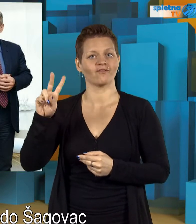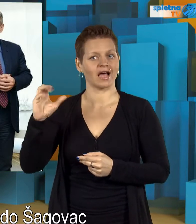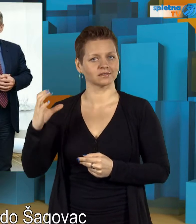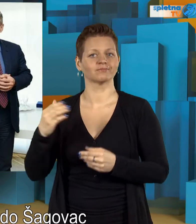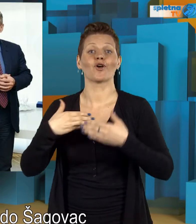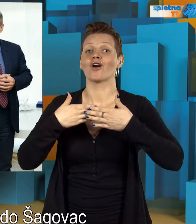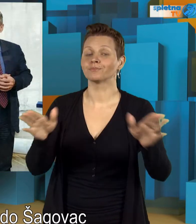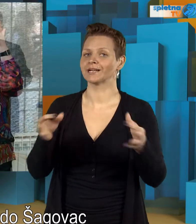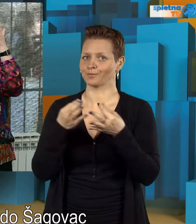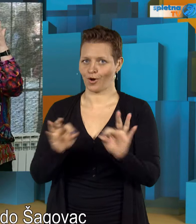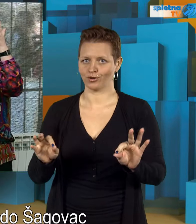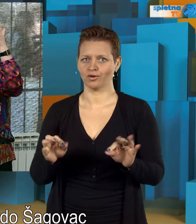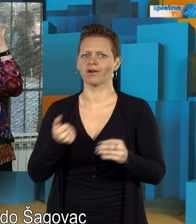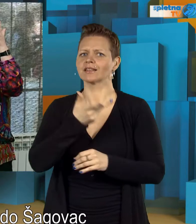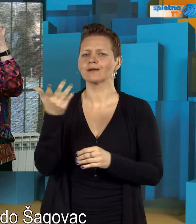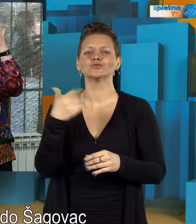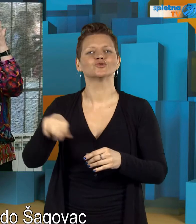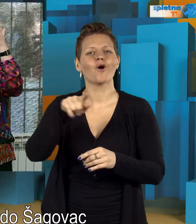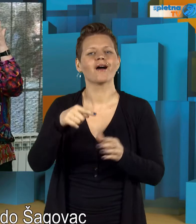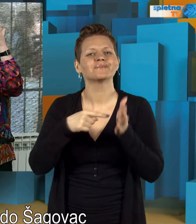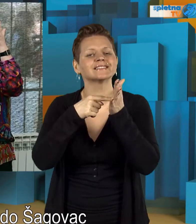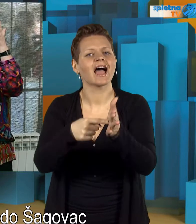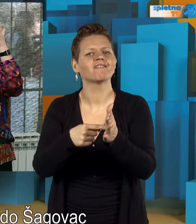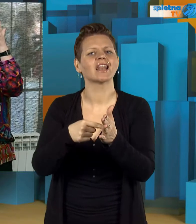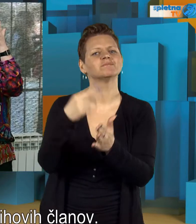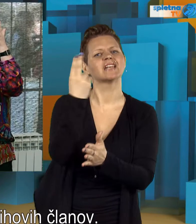predstavili slikarska in ročna dela njihovih članov.